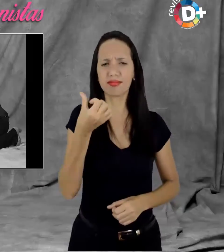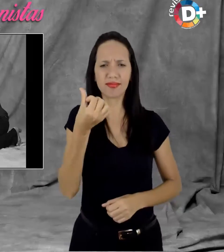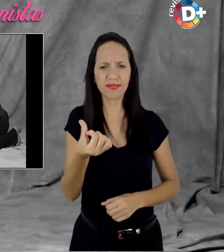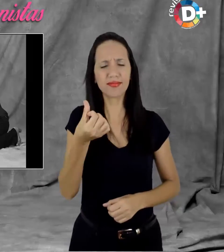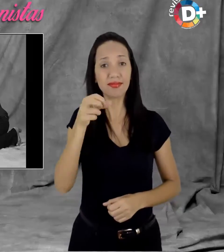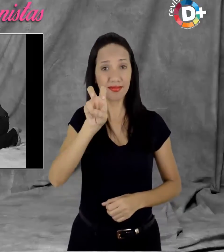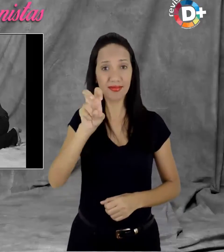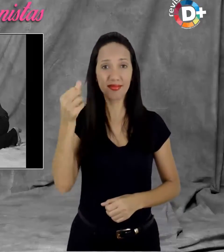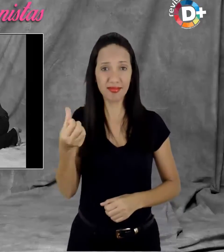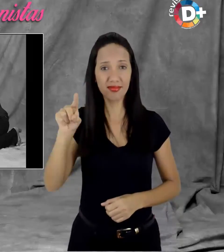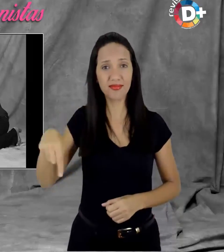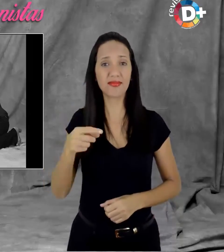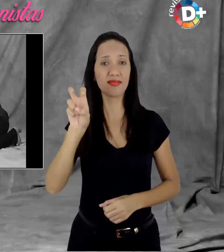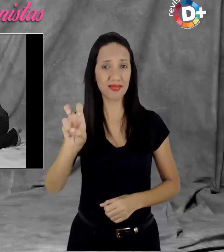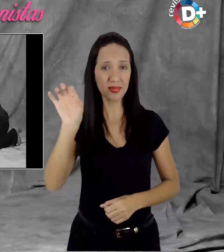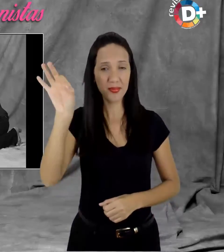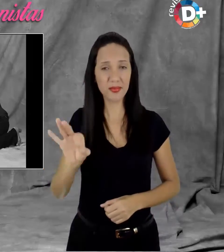43,5% são do sexo masculino e